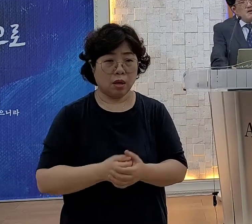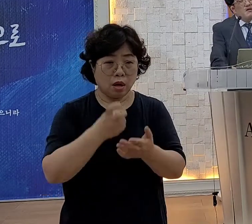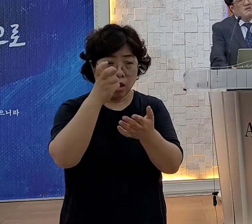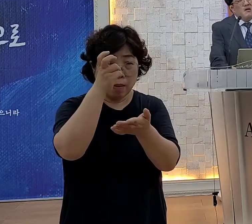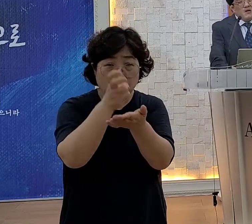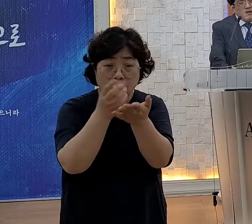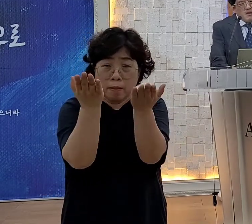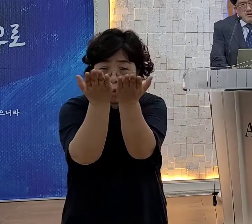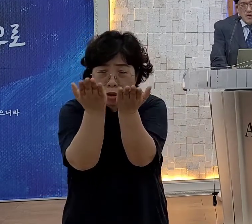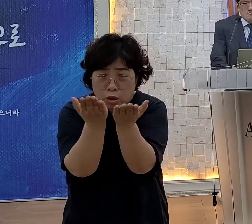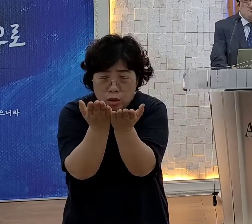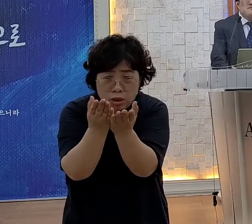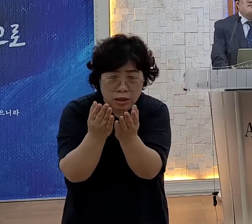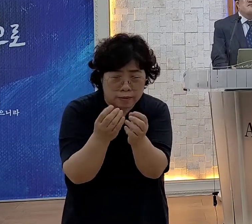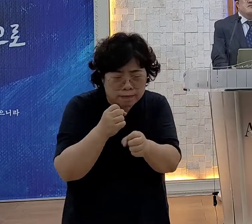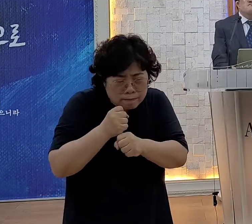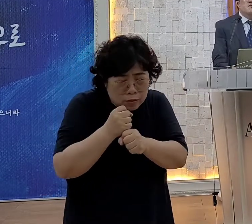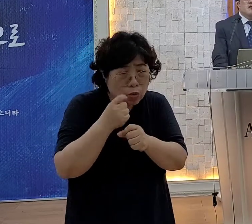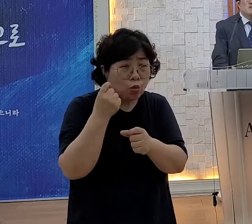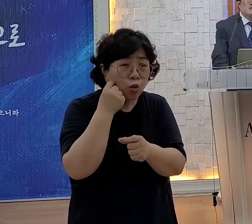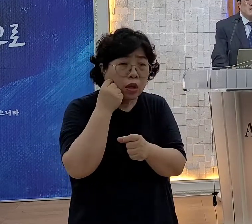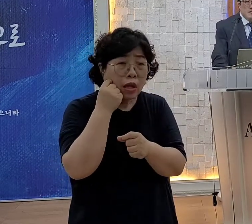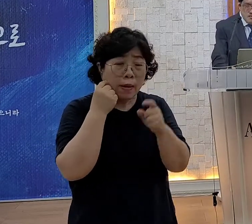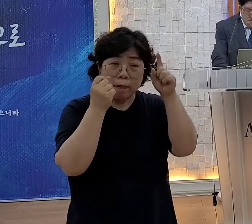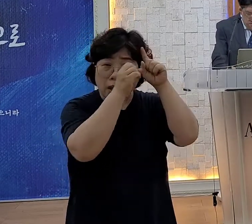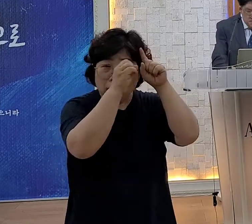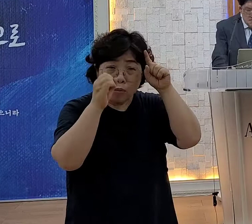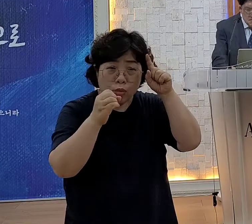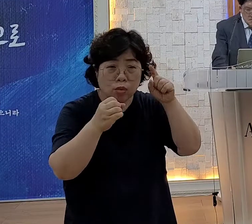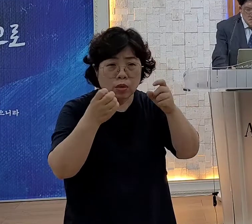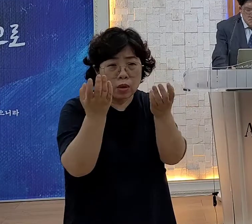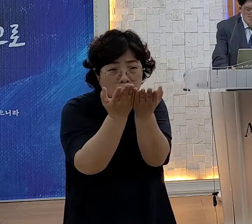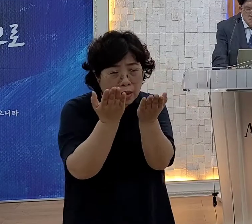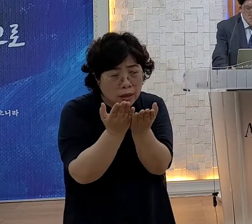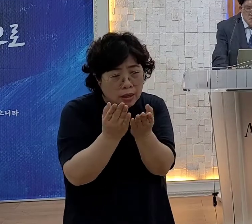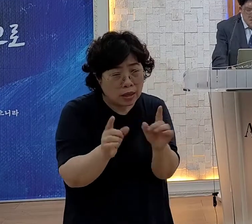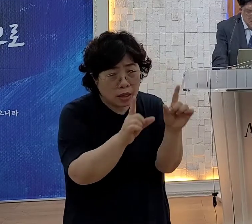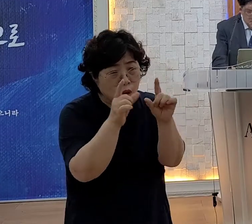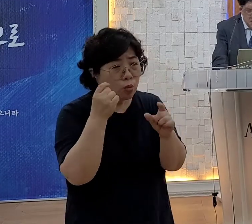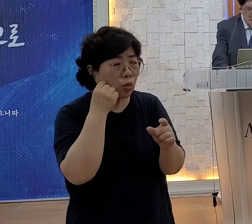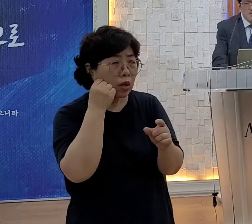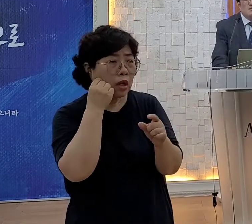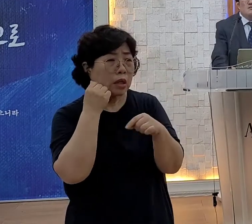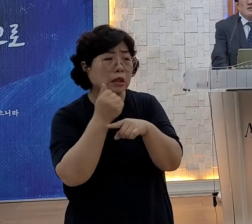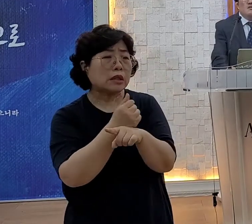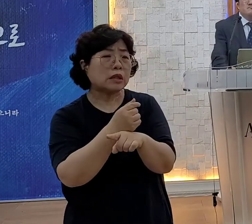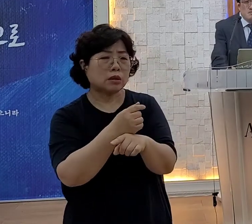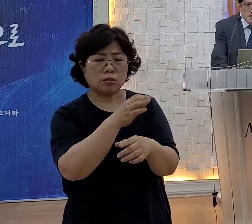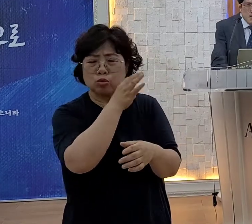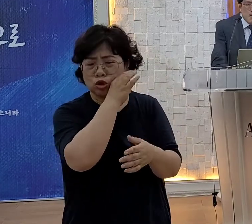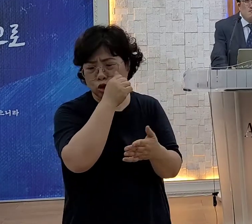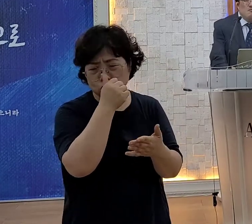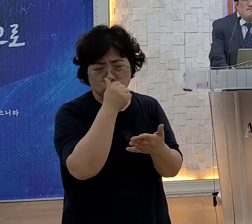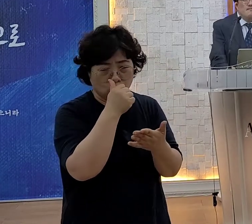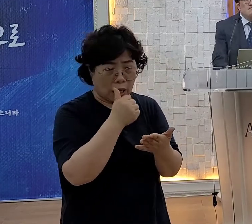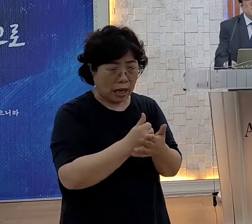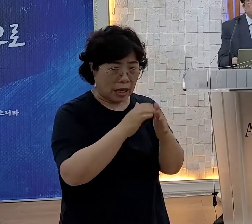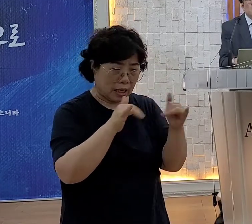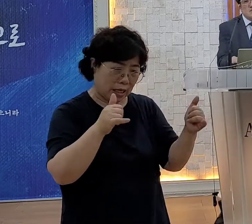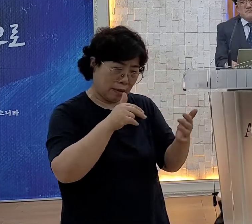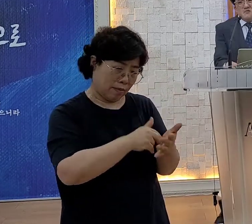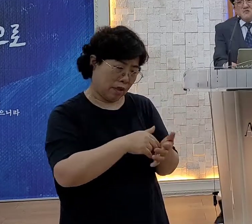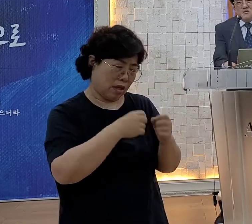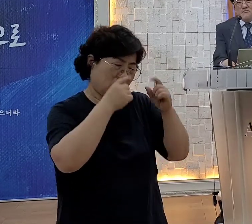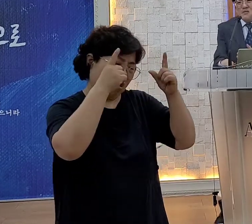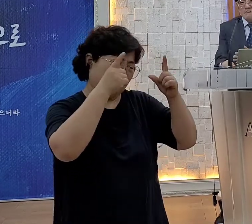말은 내가 율법 앞에 서보니까 정말 나는 부끄러운 죄인이구나 이것을 깨달을 뿐이다 라고